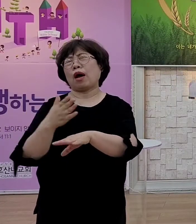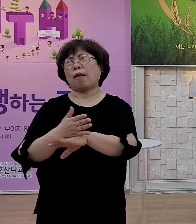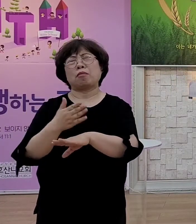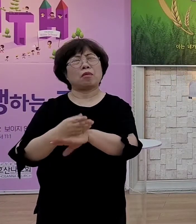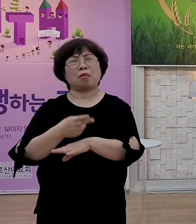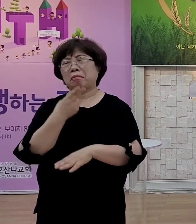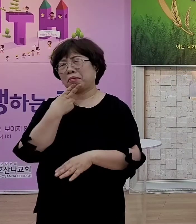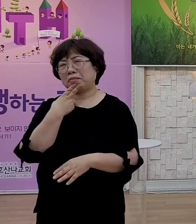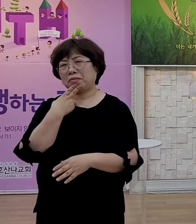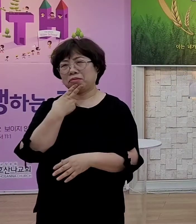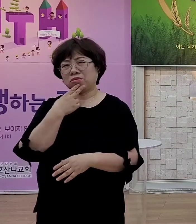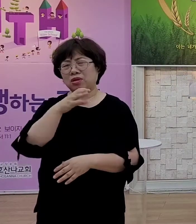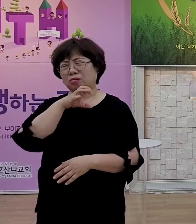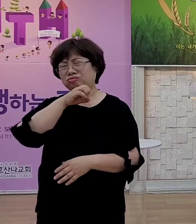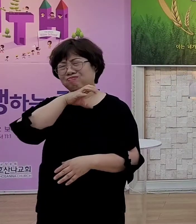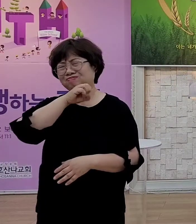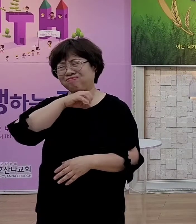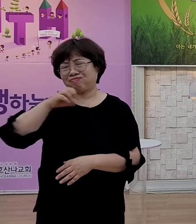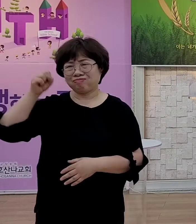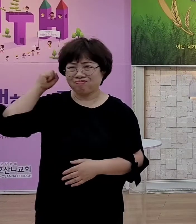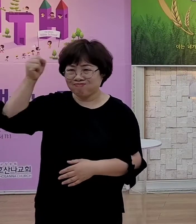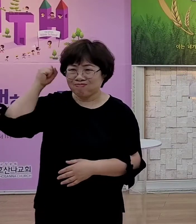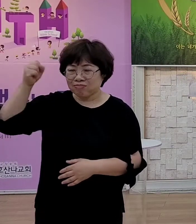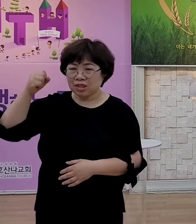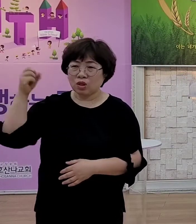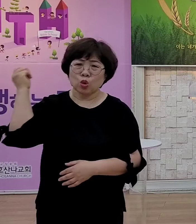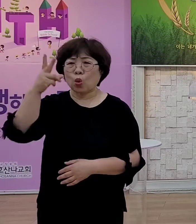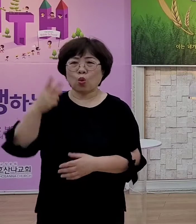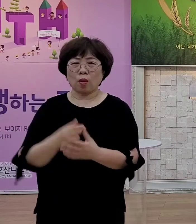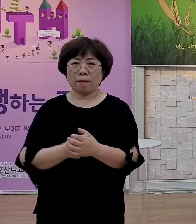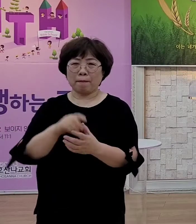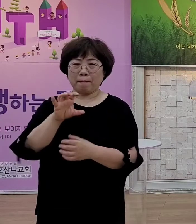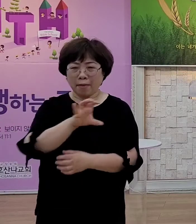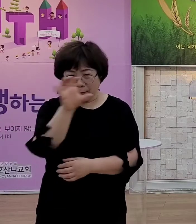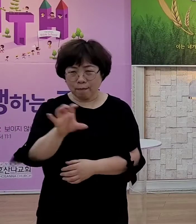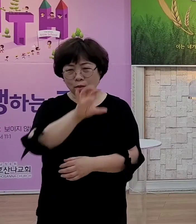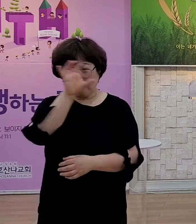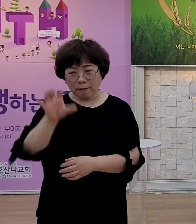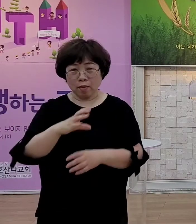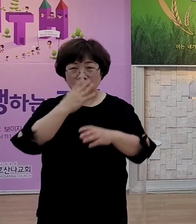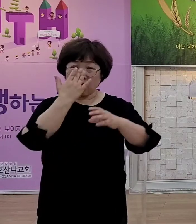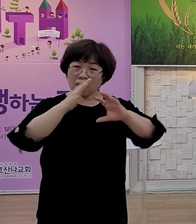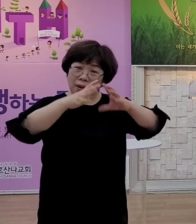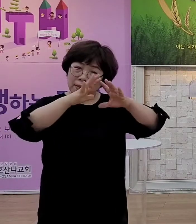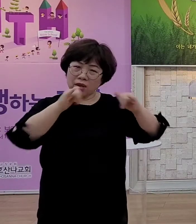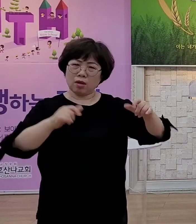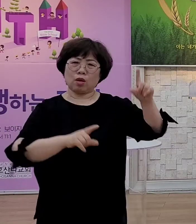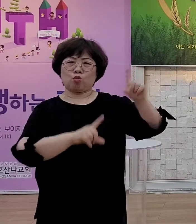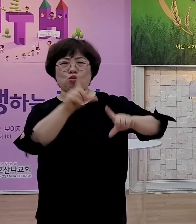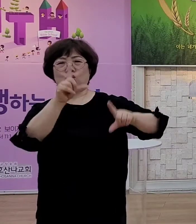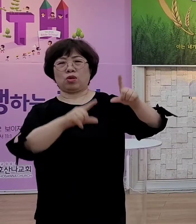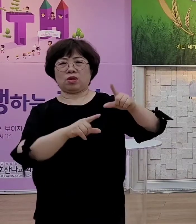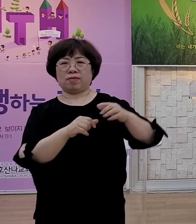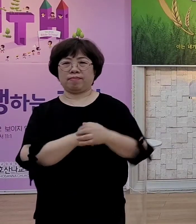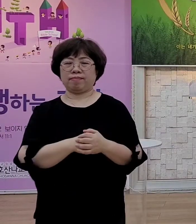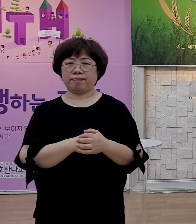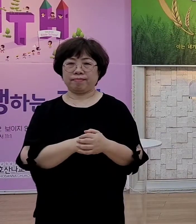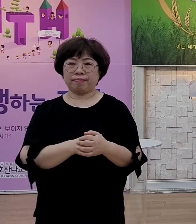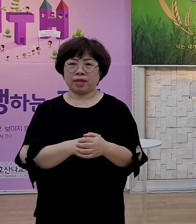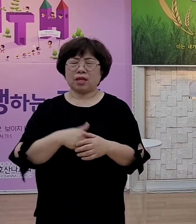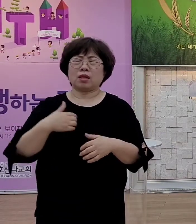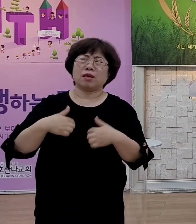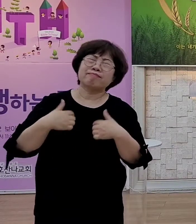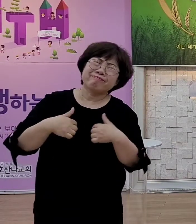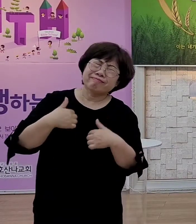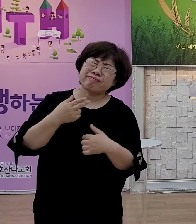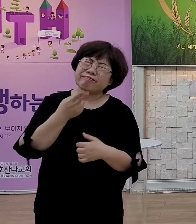서자마자 원망과 불평이 다시 터져나오는 이 이스라엘 백성들의 모습을 보게 됩니다. 기뻐할 줄을